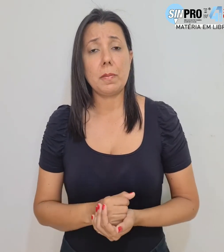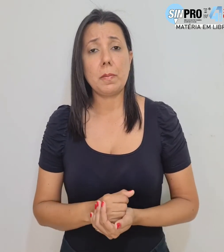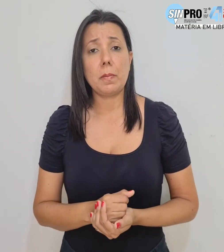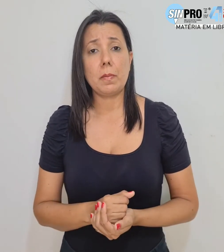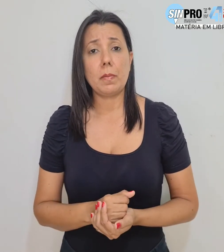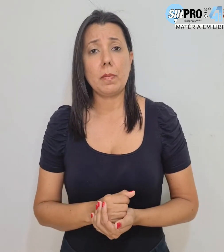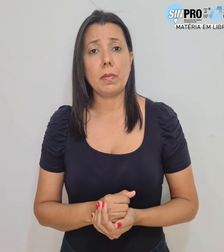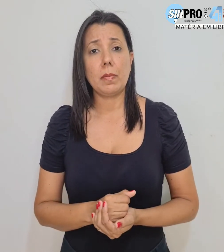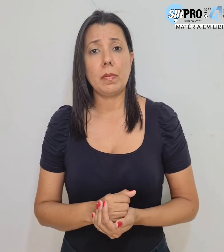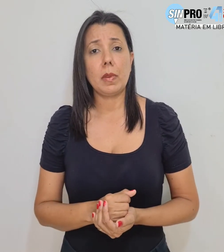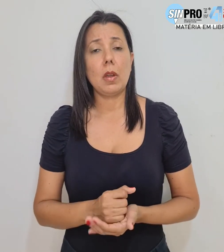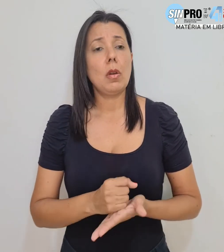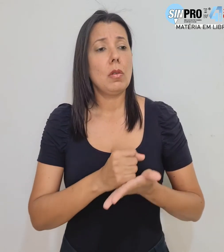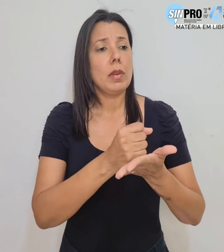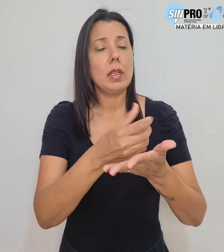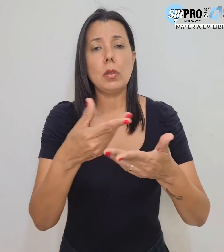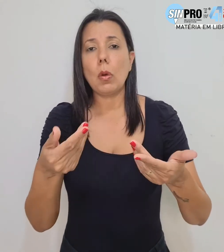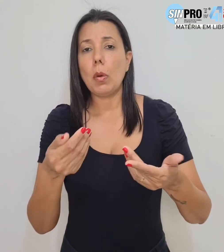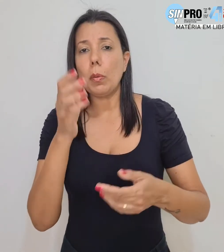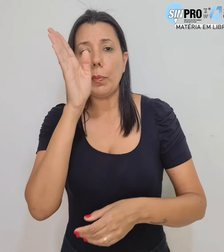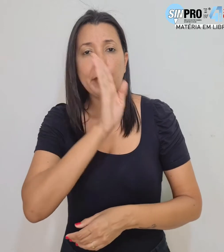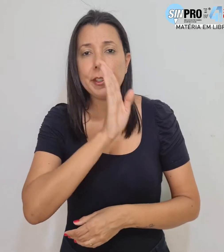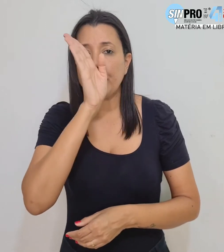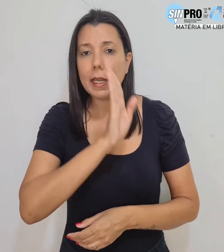às redes públicas de forma gratuita?